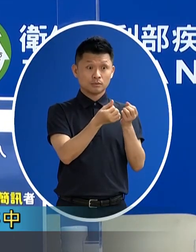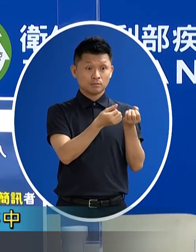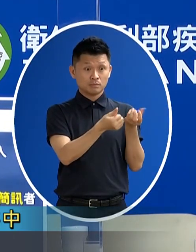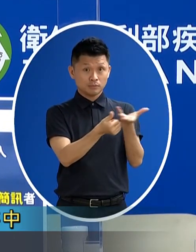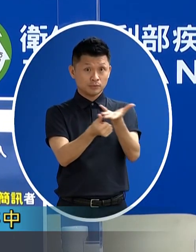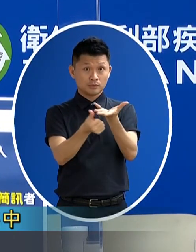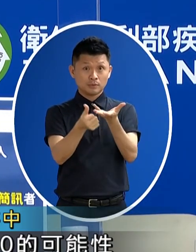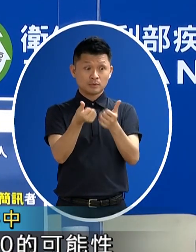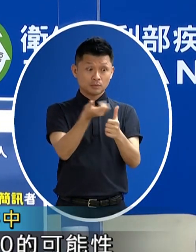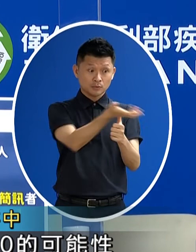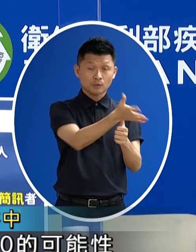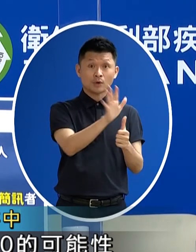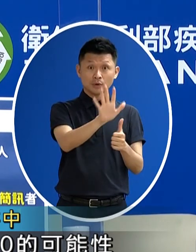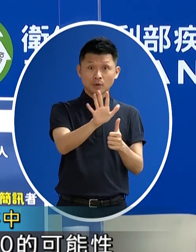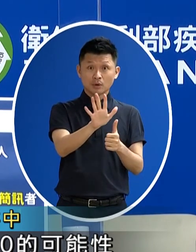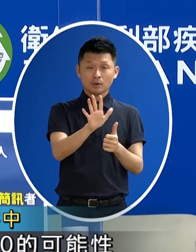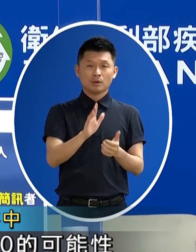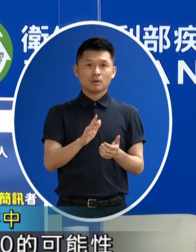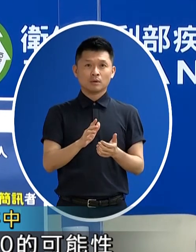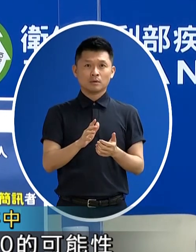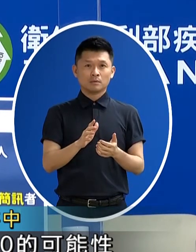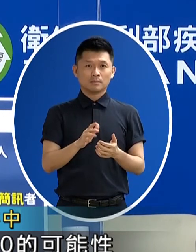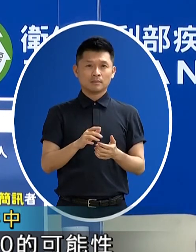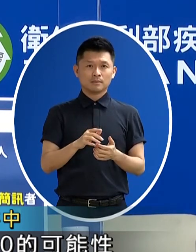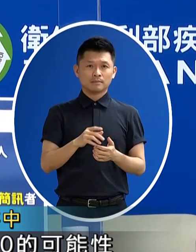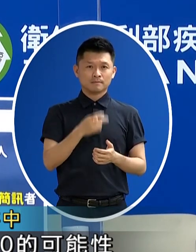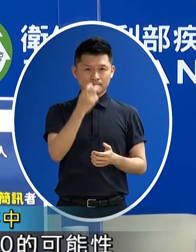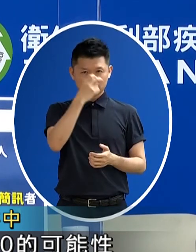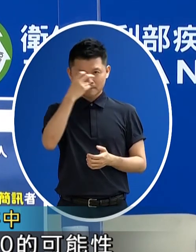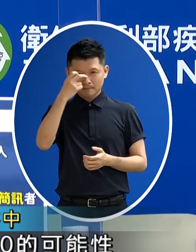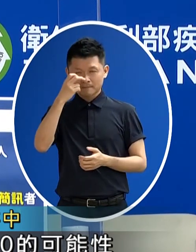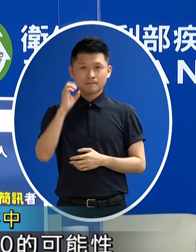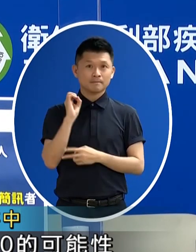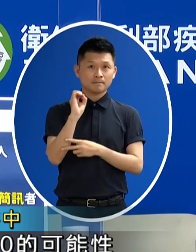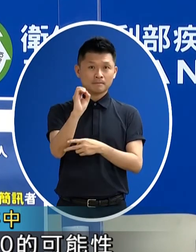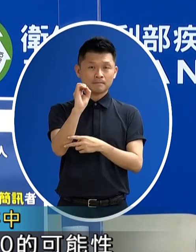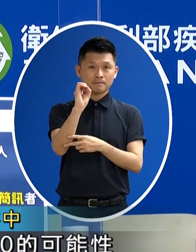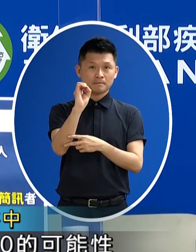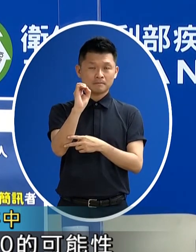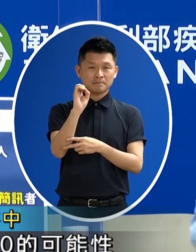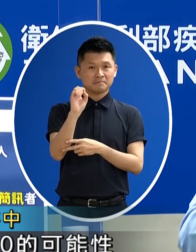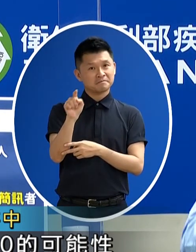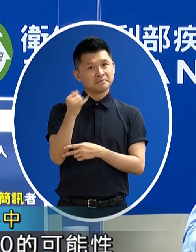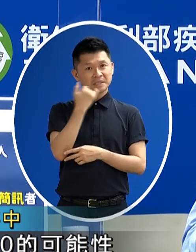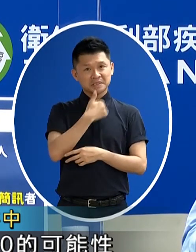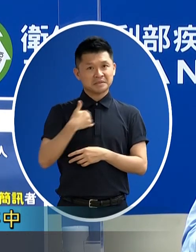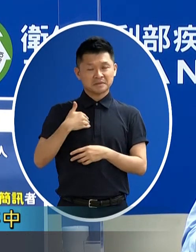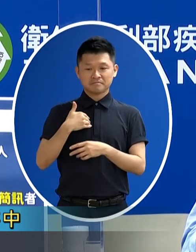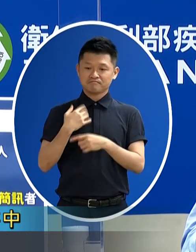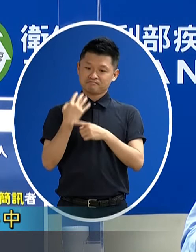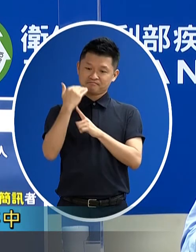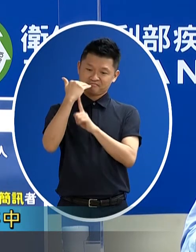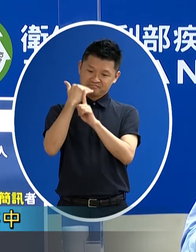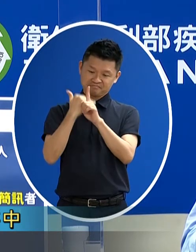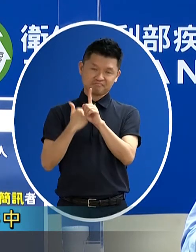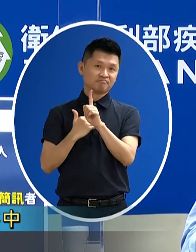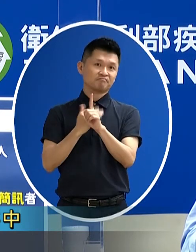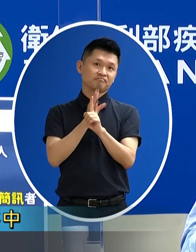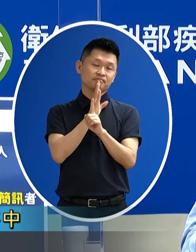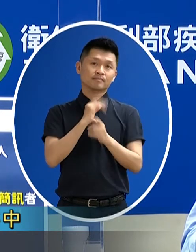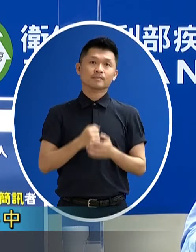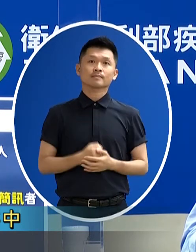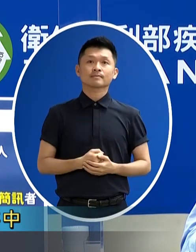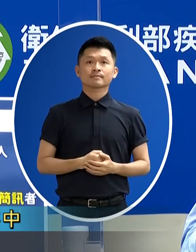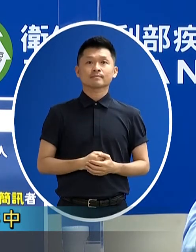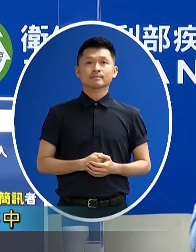后，事实上要完全的变成就是说家里的可能性已经是非常的低了。因为毕竟他